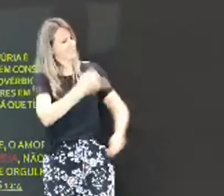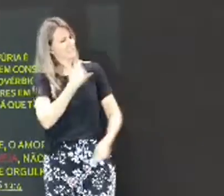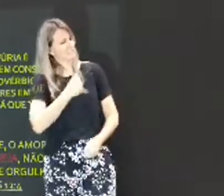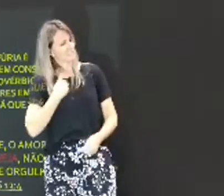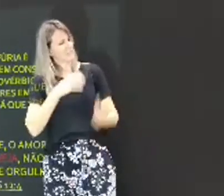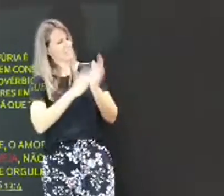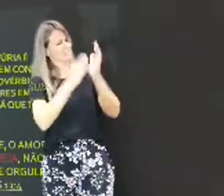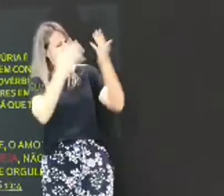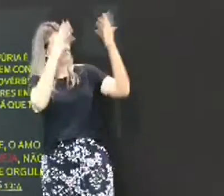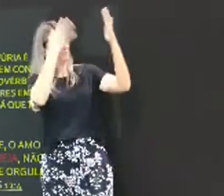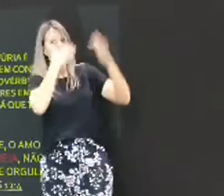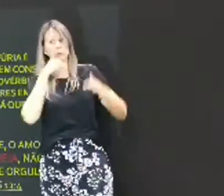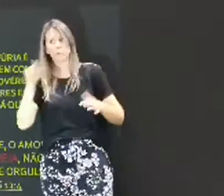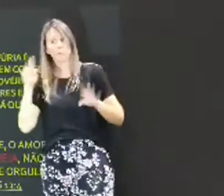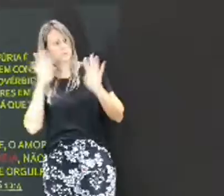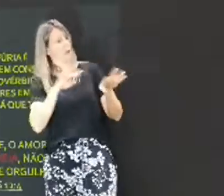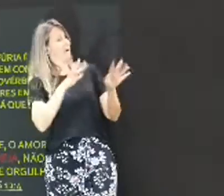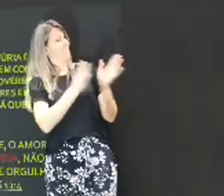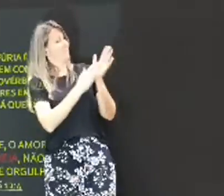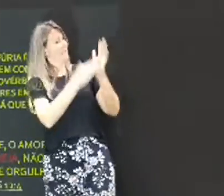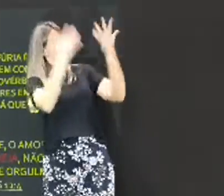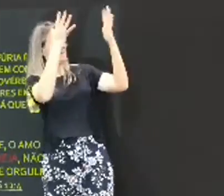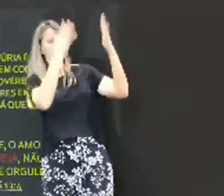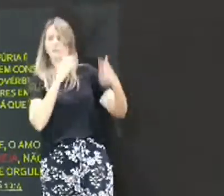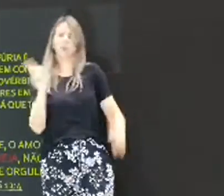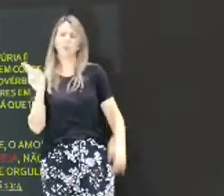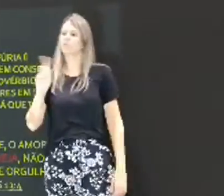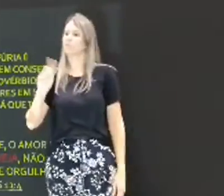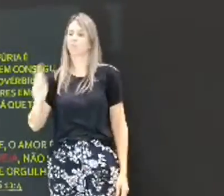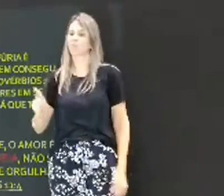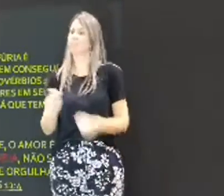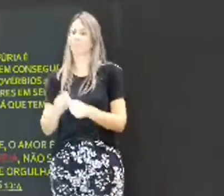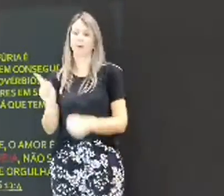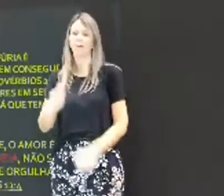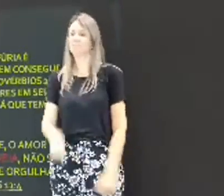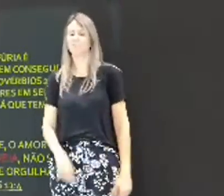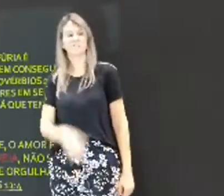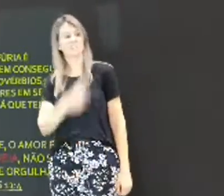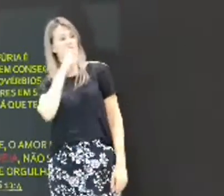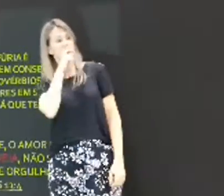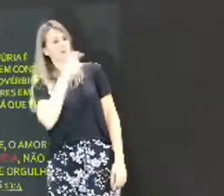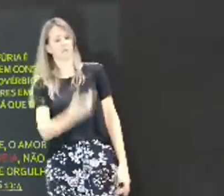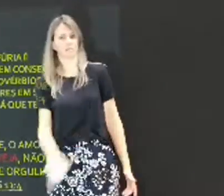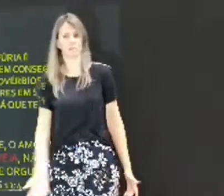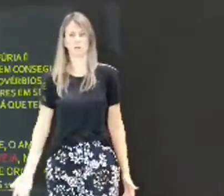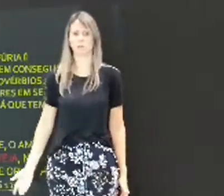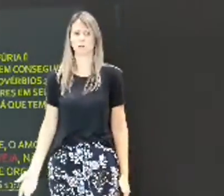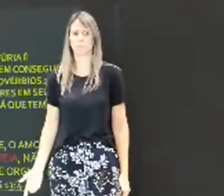deviam ter feito isso. Parabéns para você. Olha, teus irmãos, mas não. Eles ficaram com